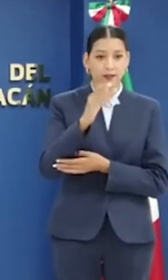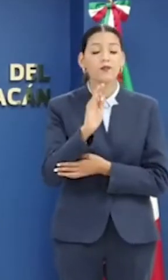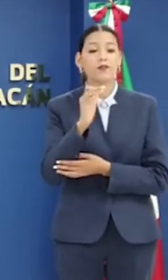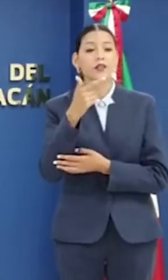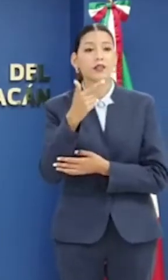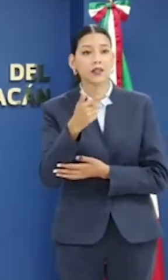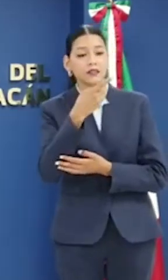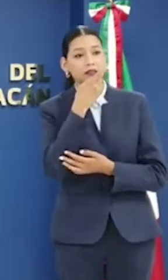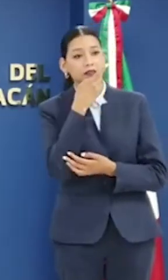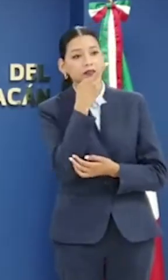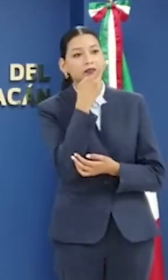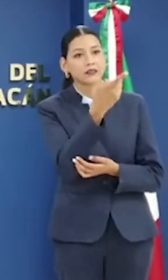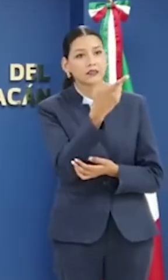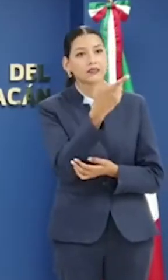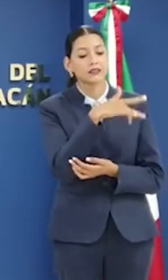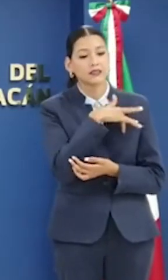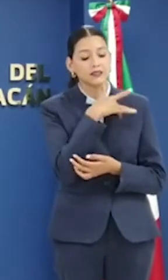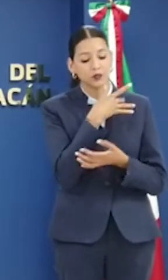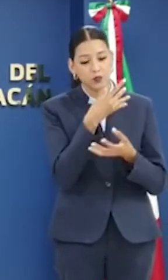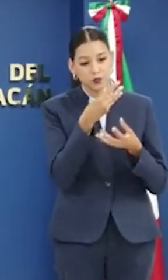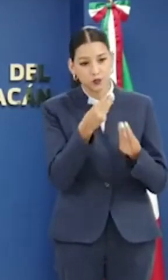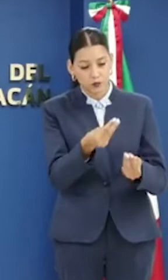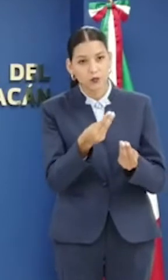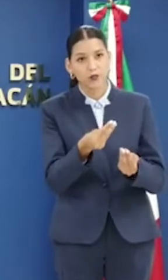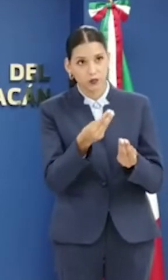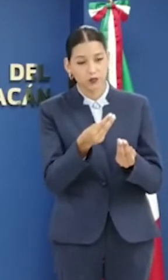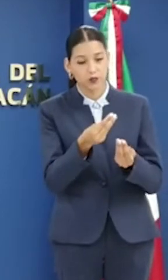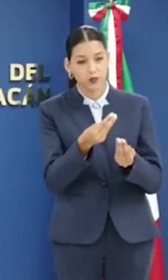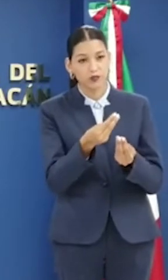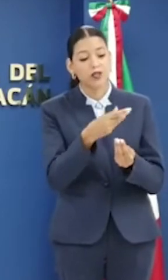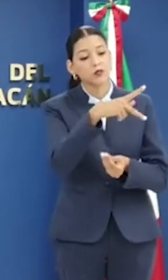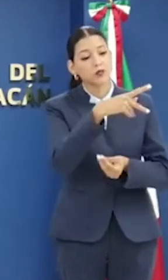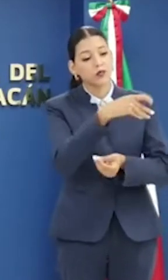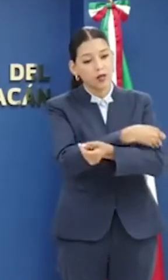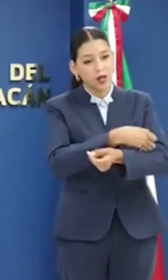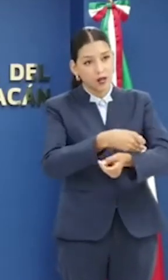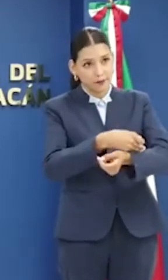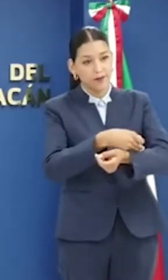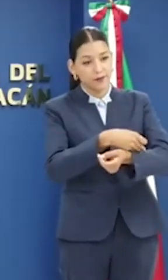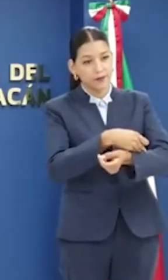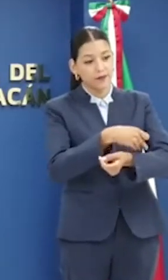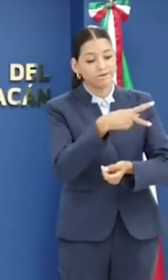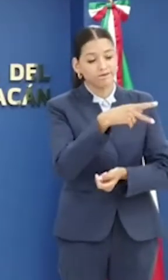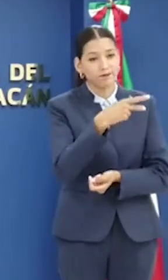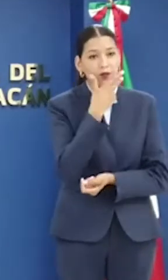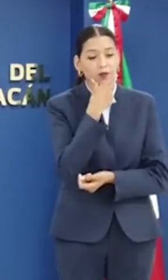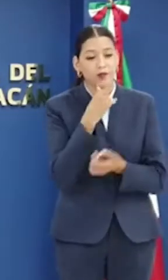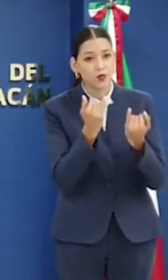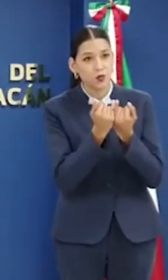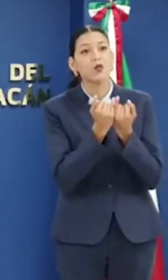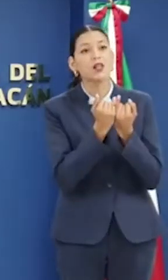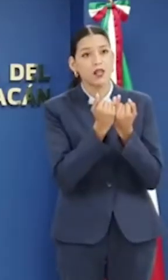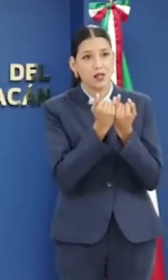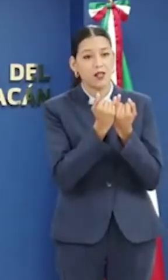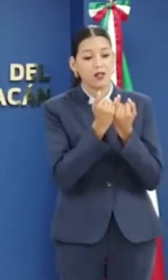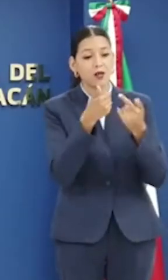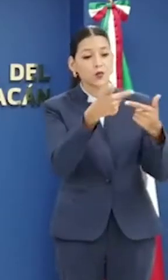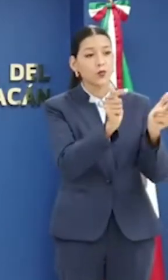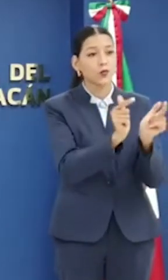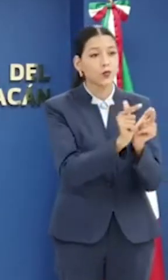I. Madero, en la colonia Nueva Valladolid de esta ciudad de Morelia, a bordo de un auto